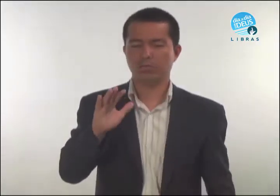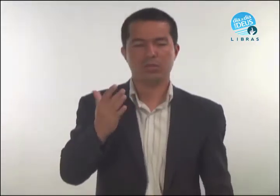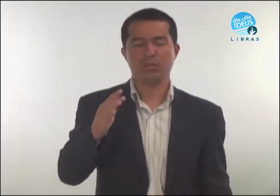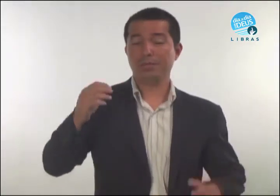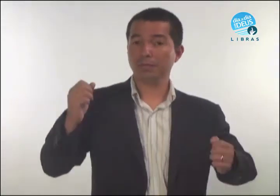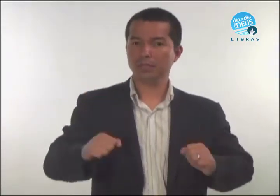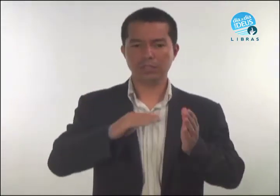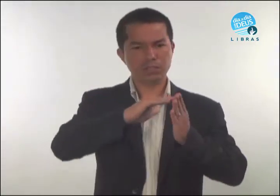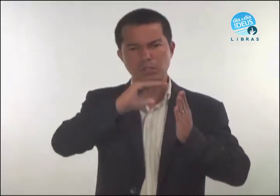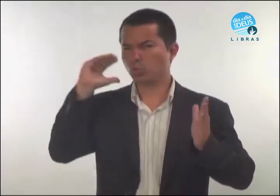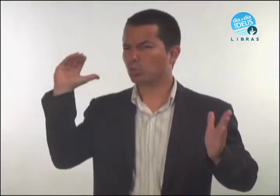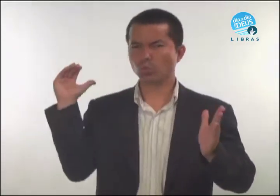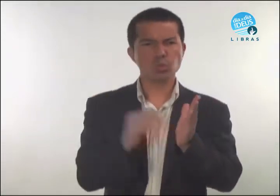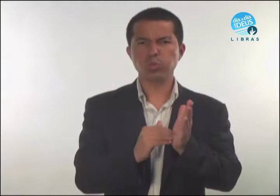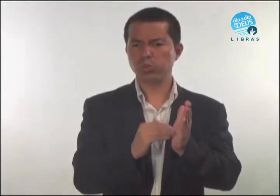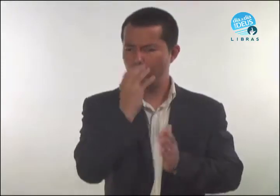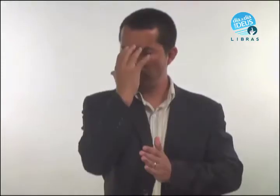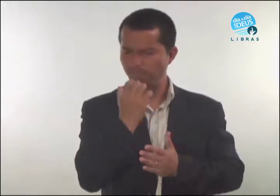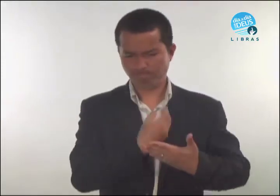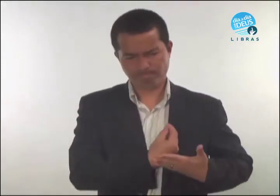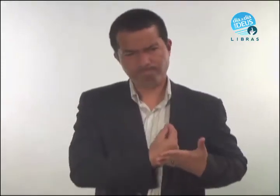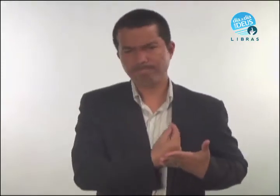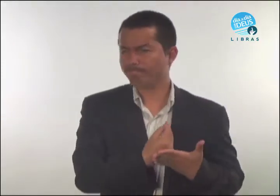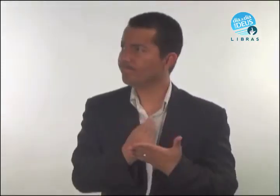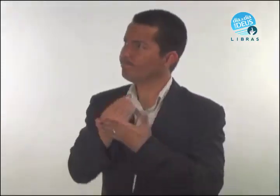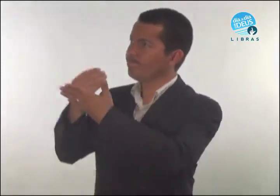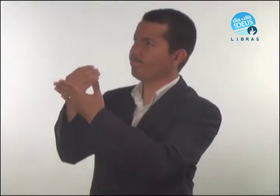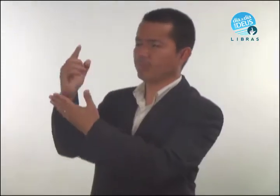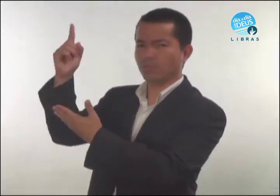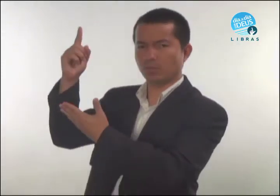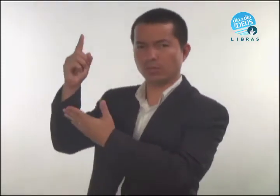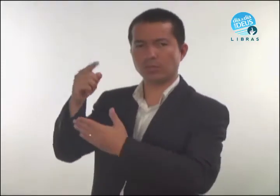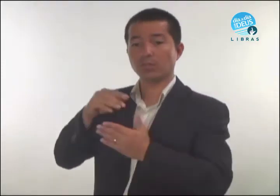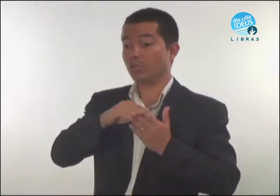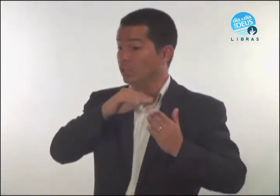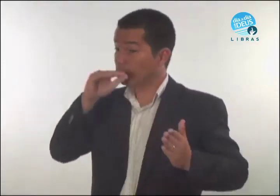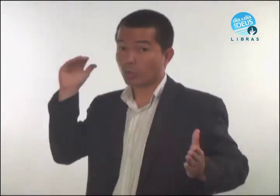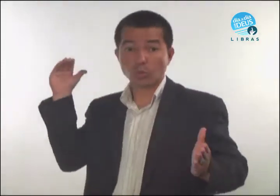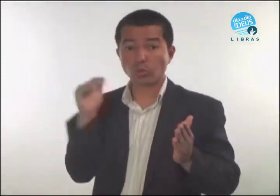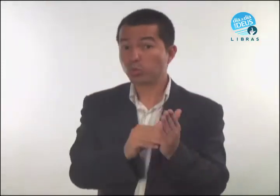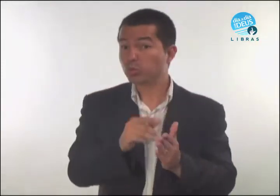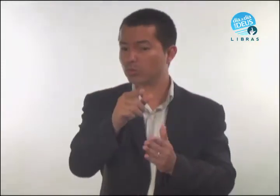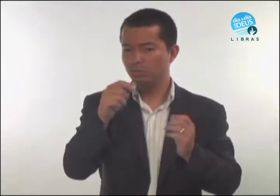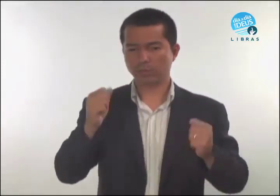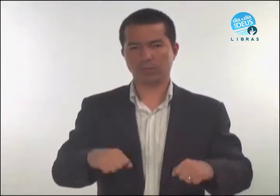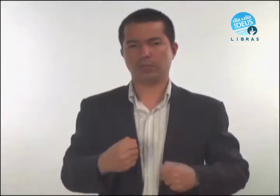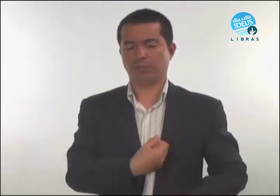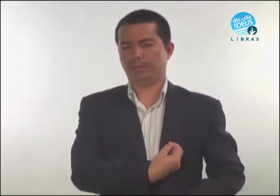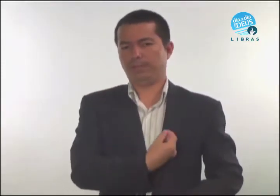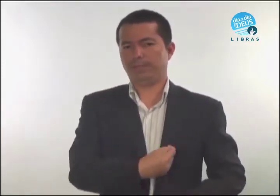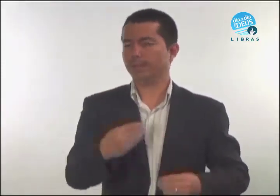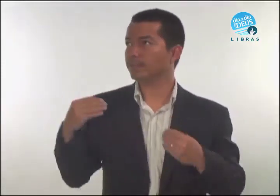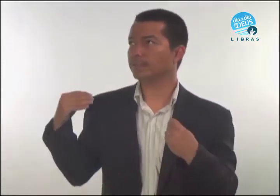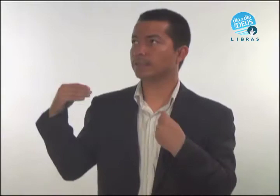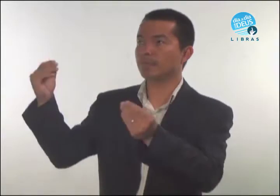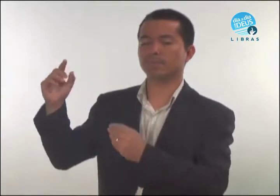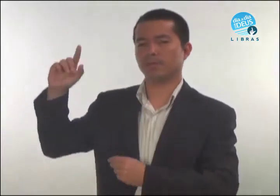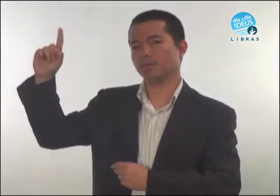Não dá para ser mais ou menos. Ou é tudo ou nada. E sabe, quando a gente